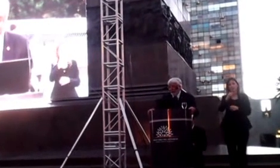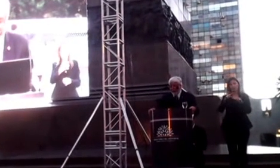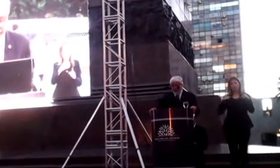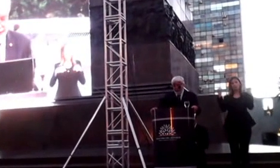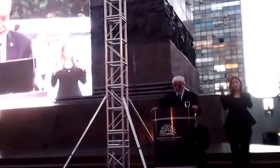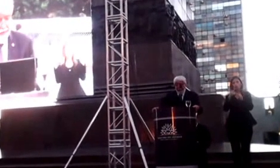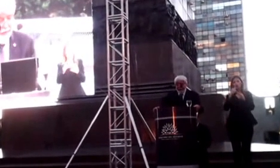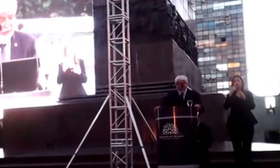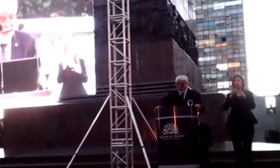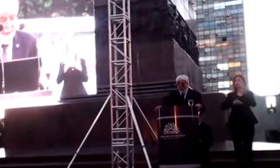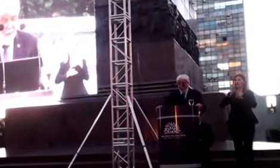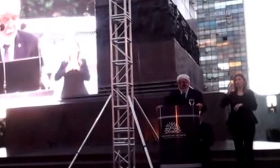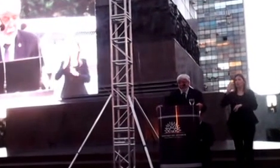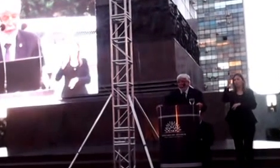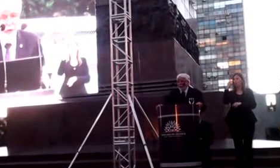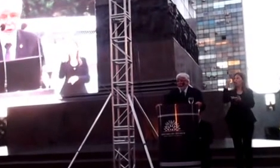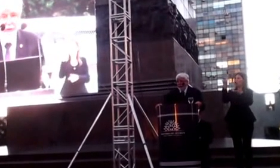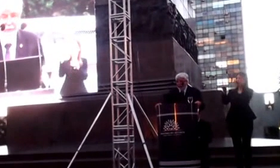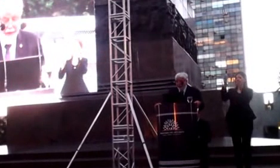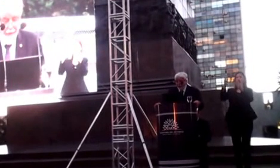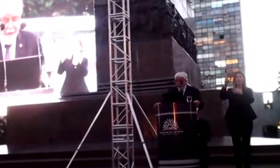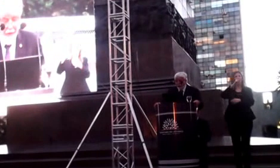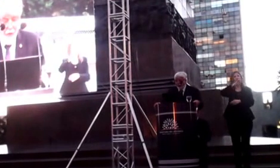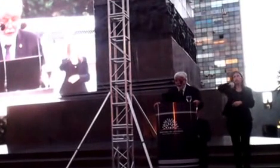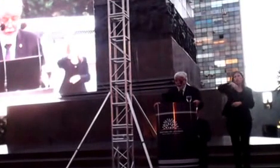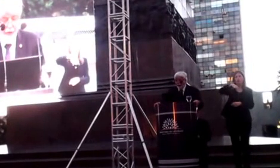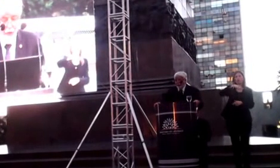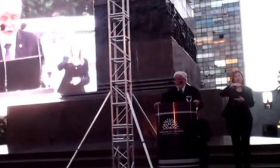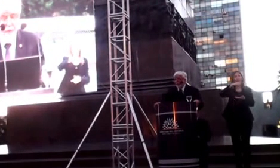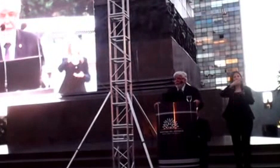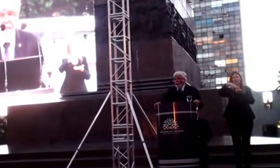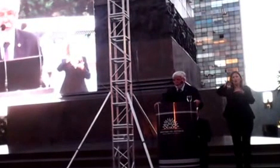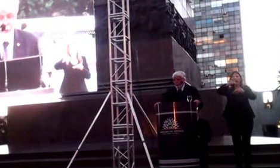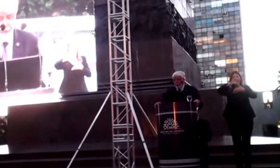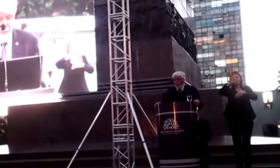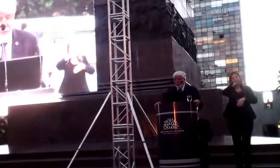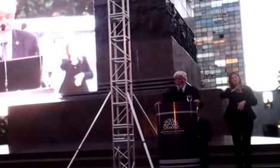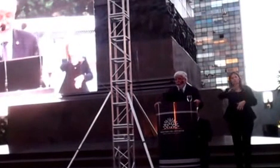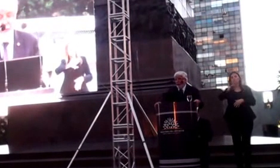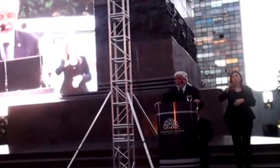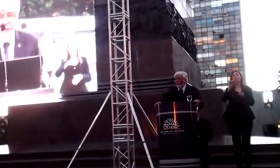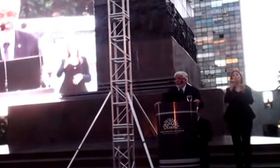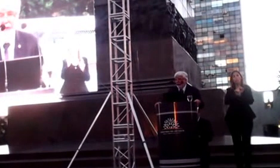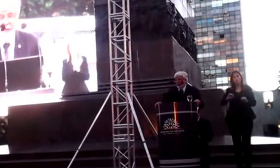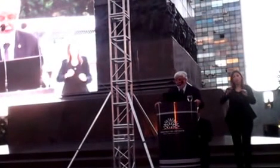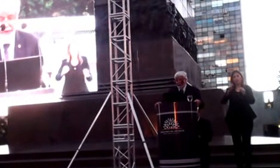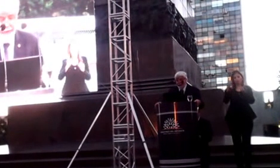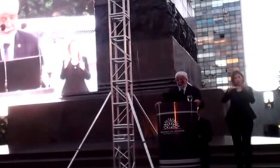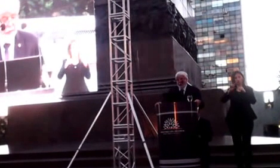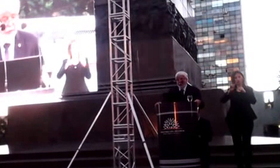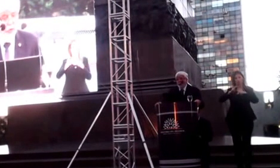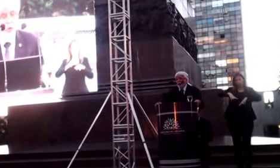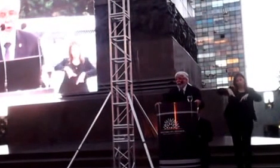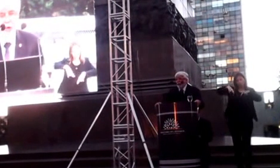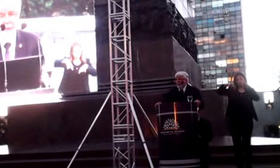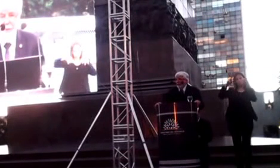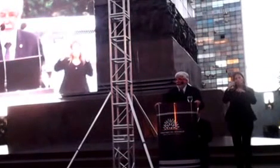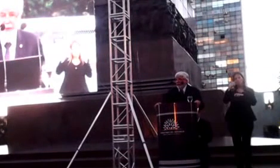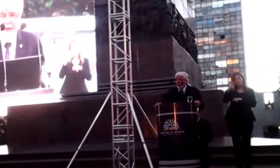aldea y vemos para dónde está caminando la región donde vivimos, podremos analizar con